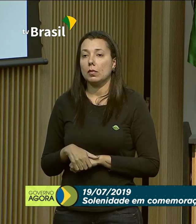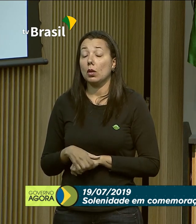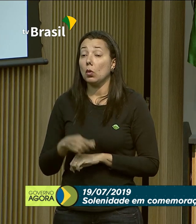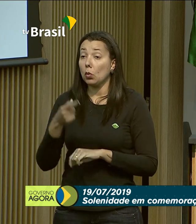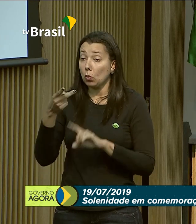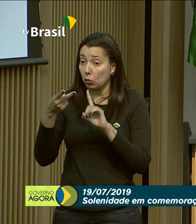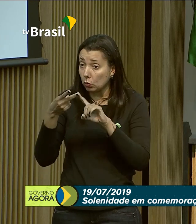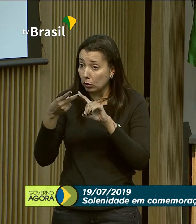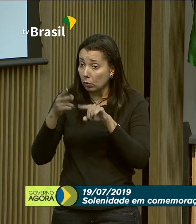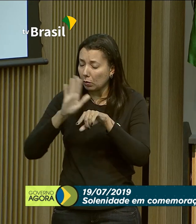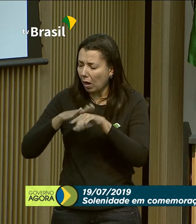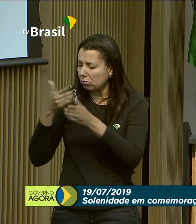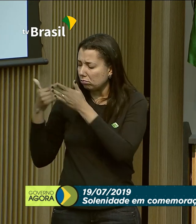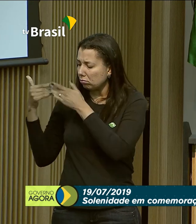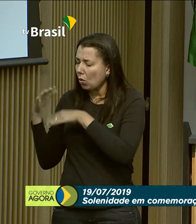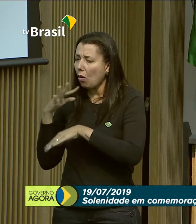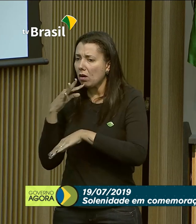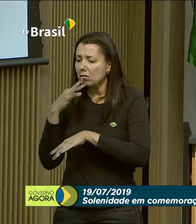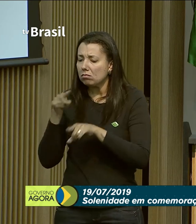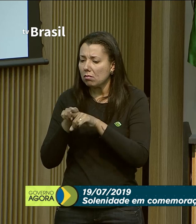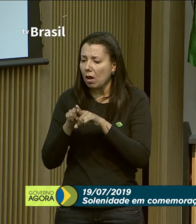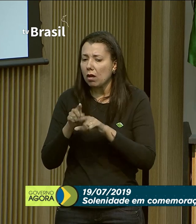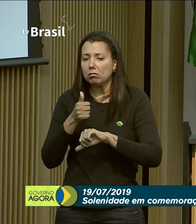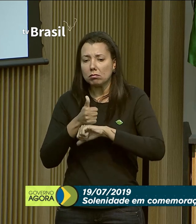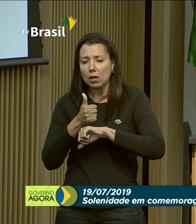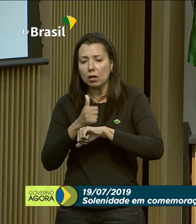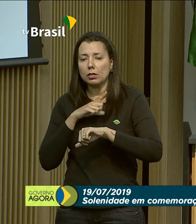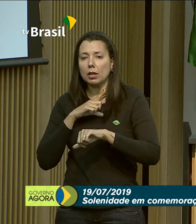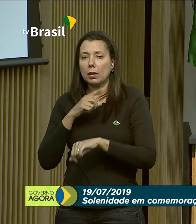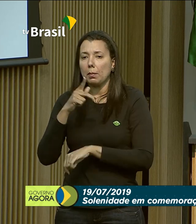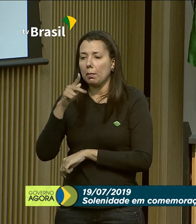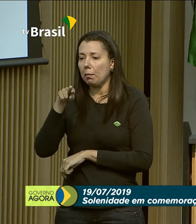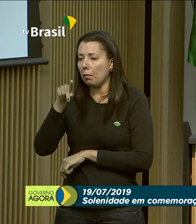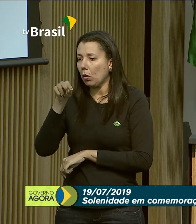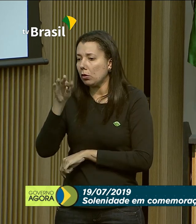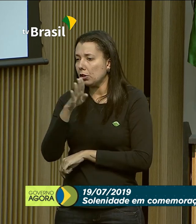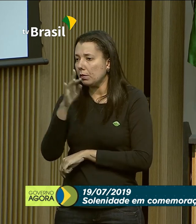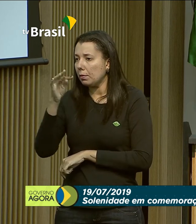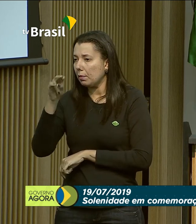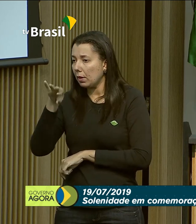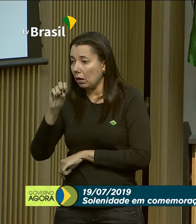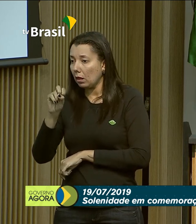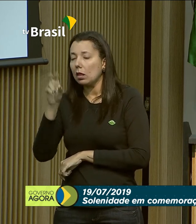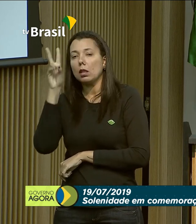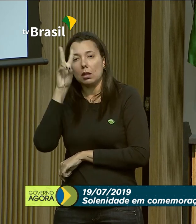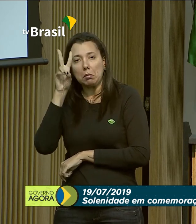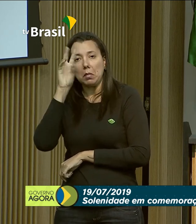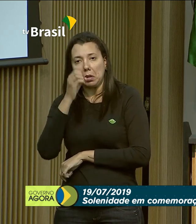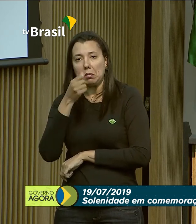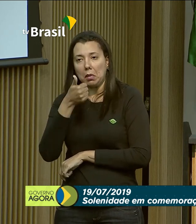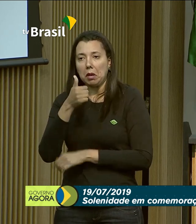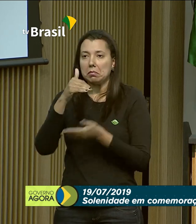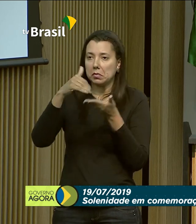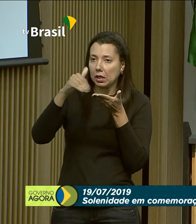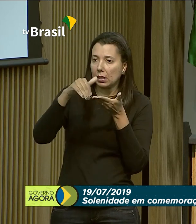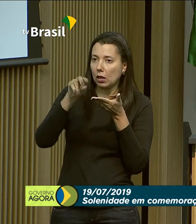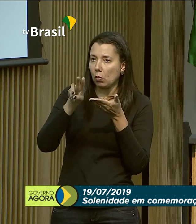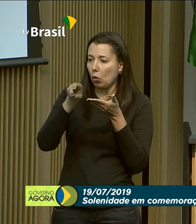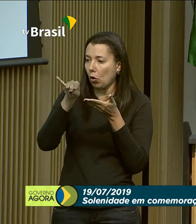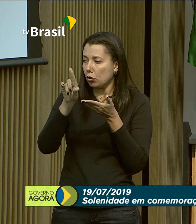segundo time mais antigo conhecido na atualidade é a Ponte Preta, bem lembrado pelo nosso secretário